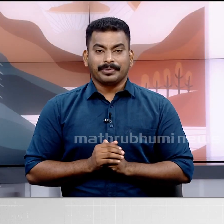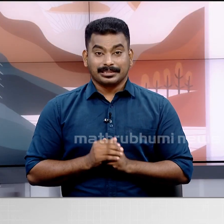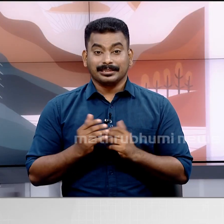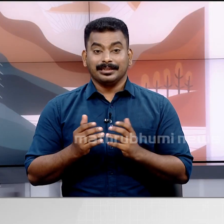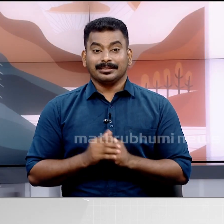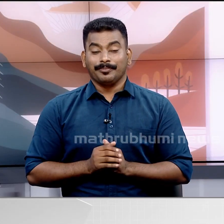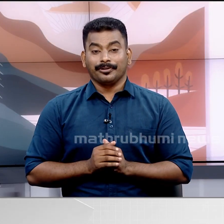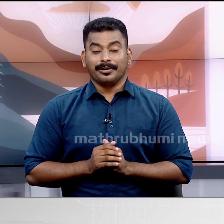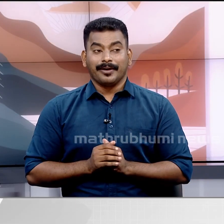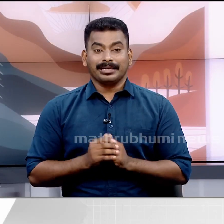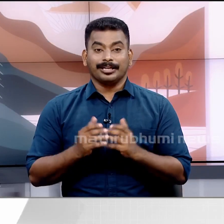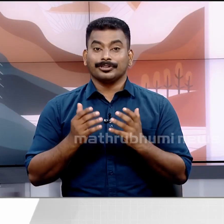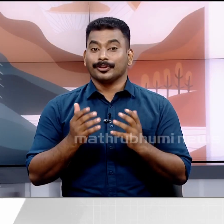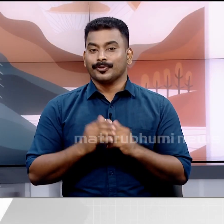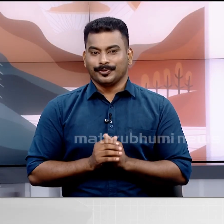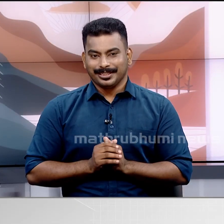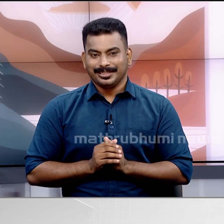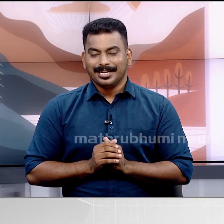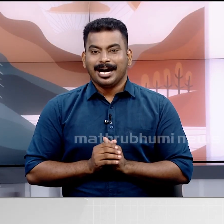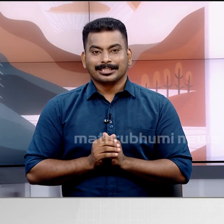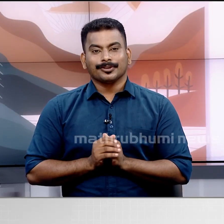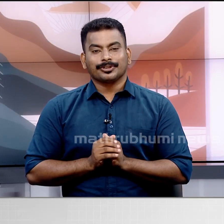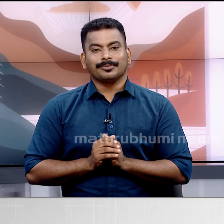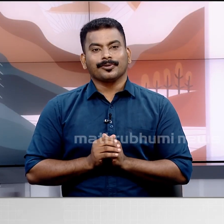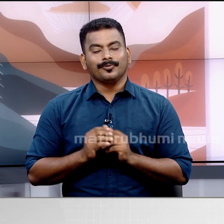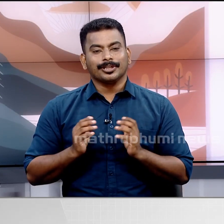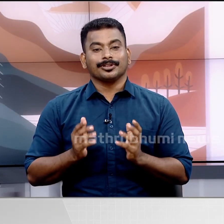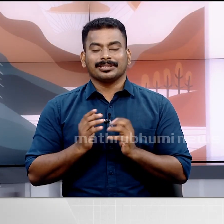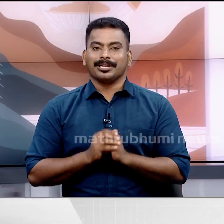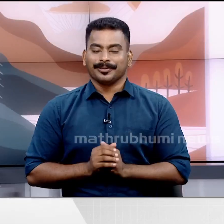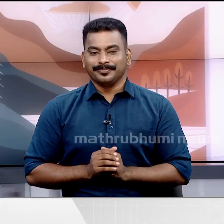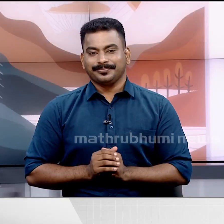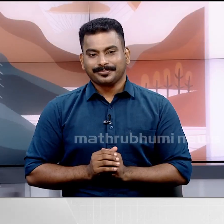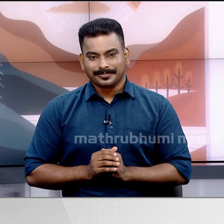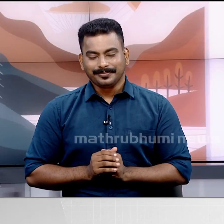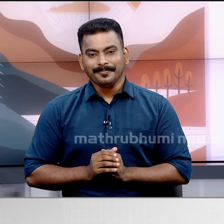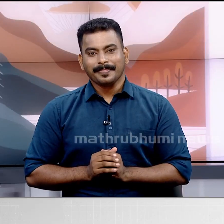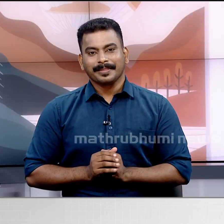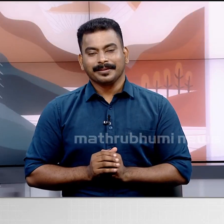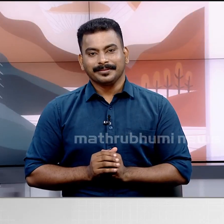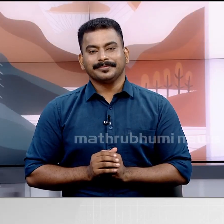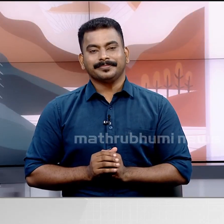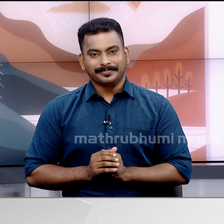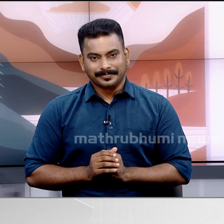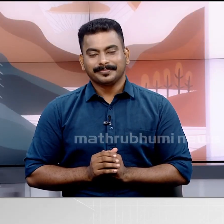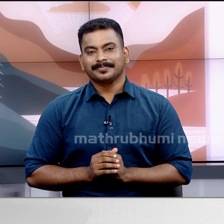ആ പ്രശ്നത്തിൽ നമ്മൾ അവർക്ക് കിട്ടുന്നൊരു സന്തോഷമുണ്ട്. ആ സന്തോഷം നമ്മൾ ഏറെ